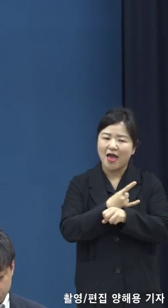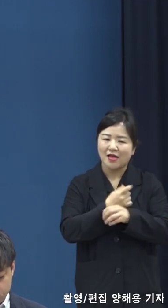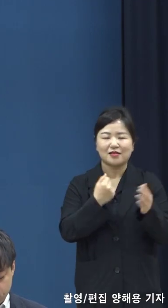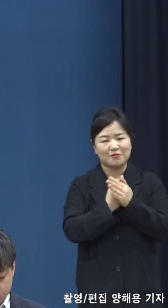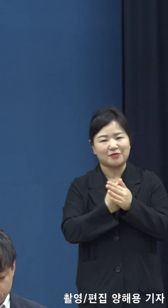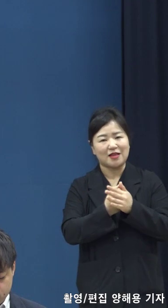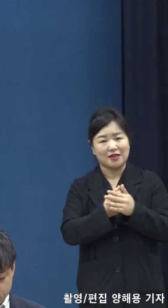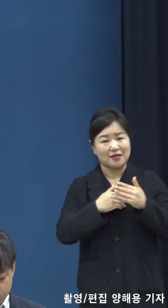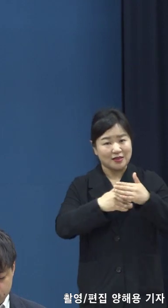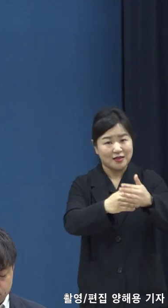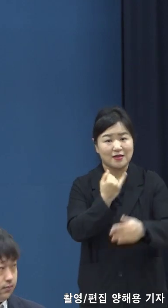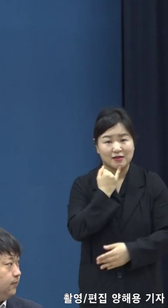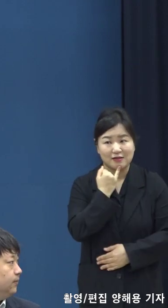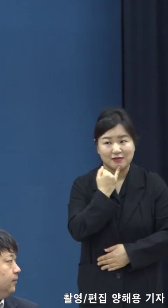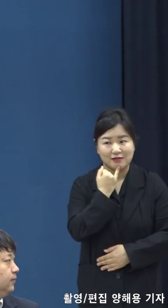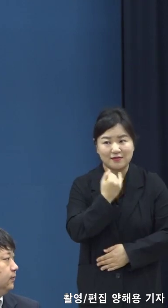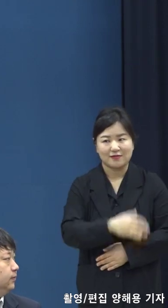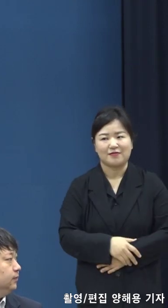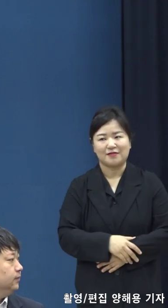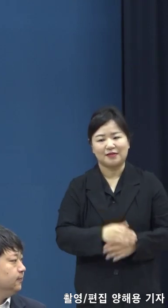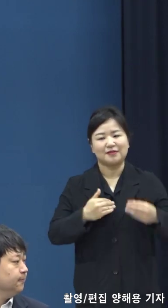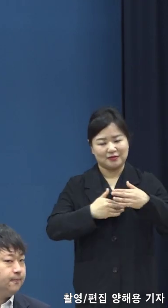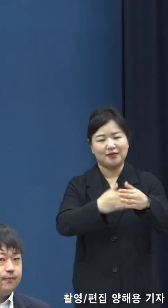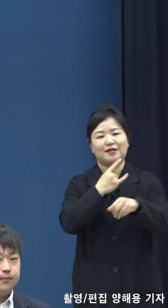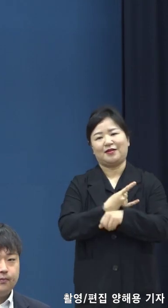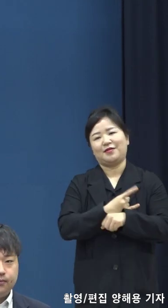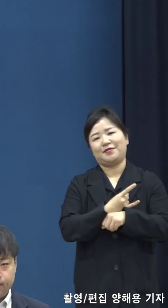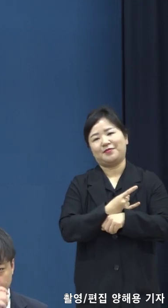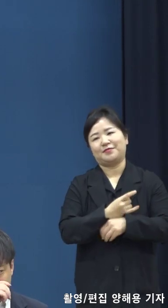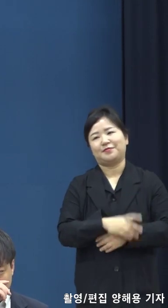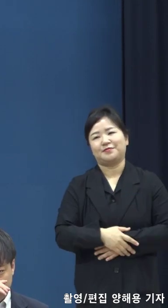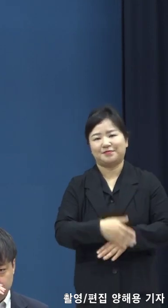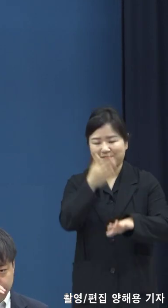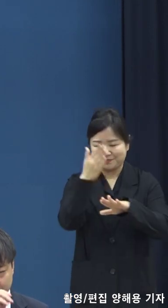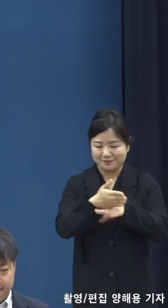그렇게 진행하는 건가요? 네, 그렇게 진행하도록 하겠습니다. 감사합니다.